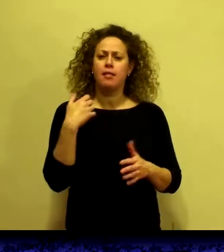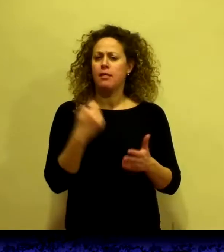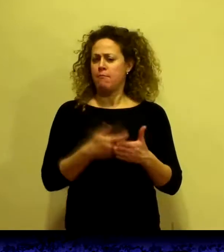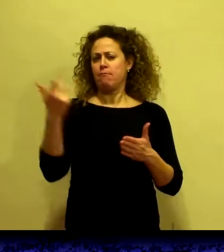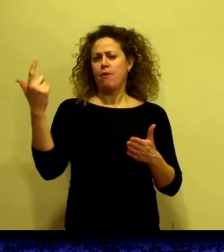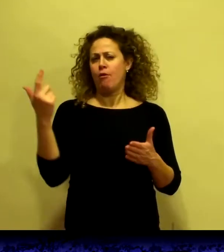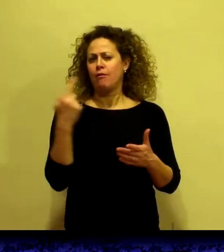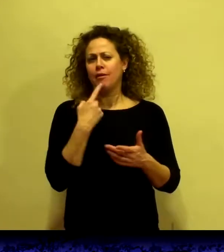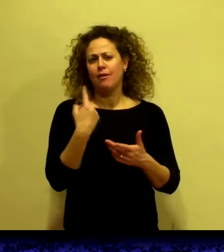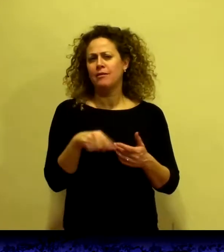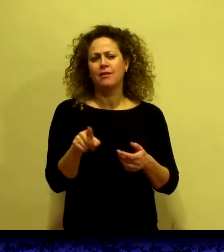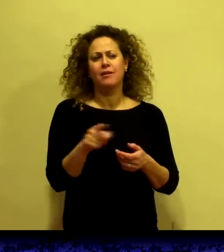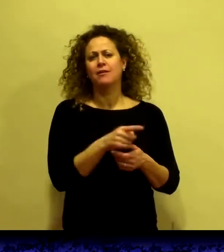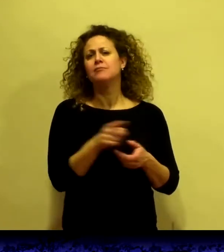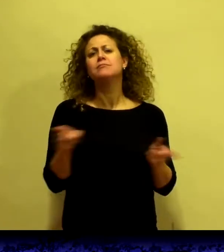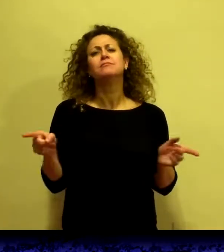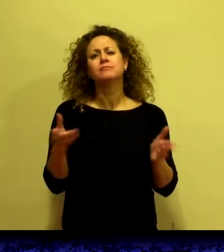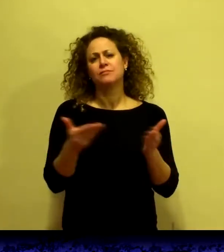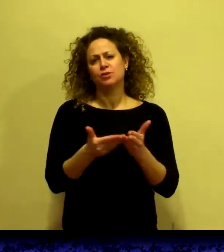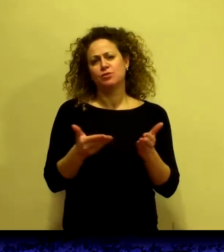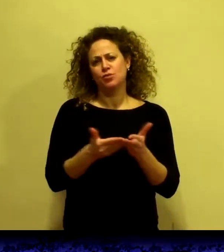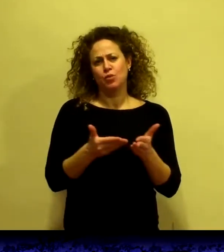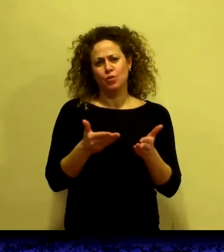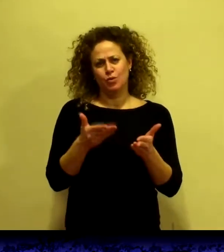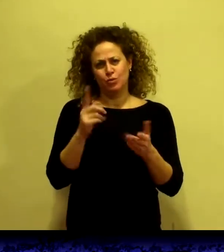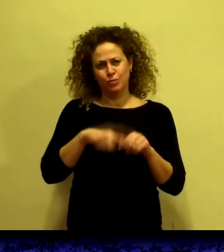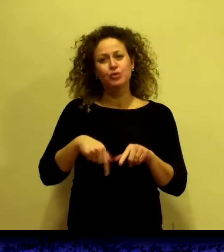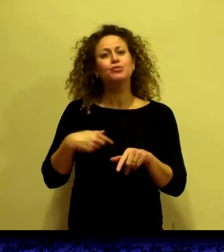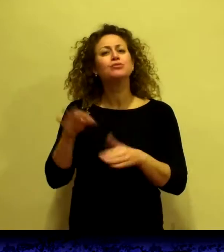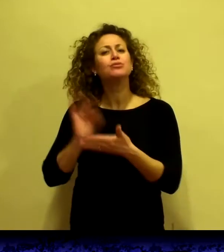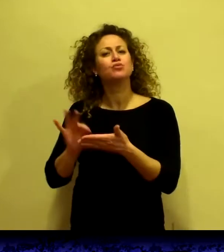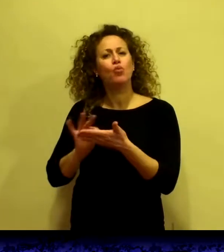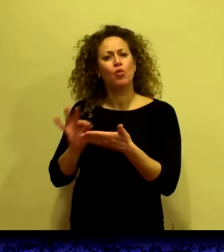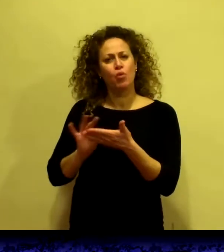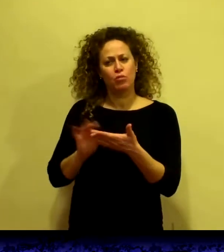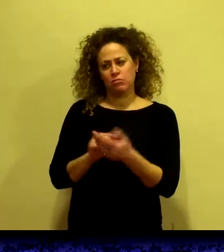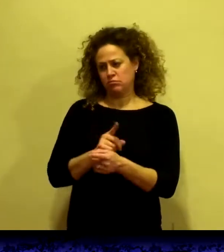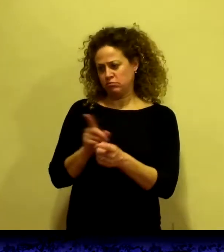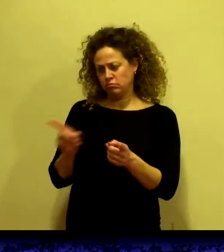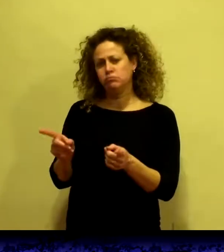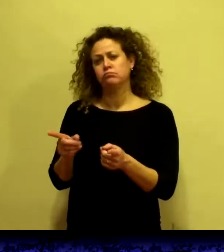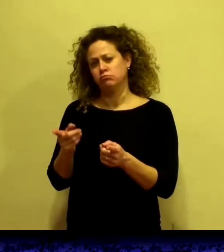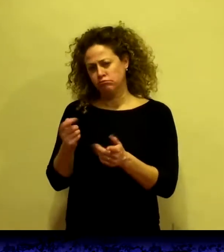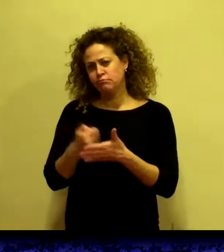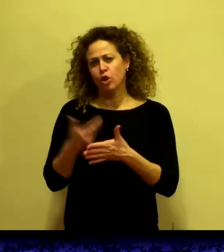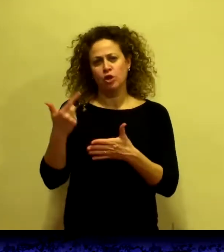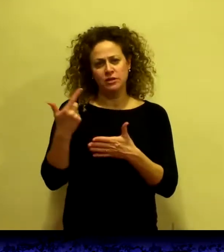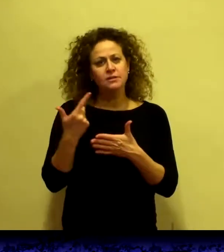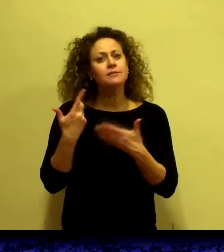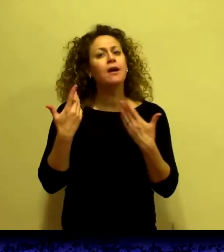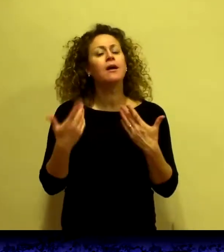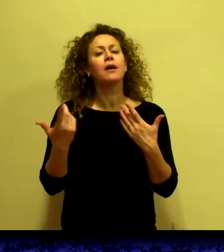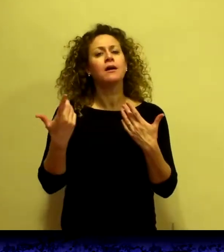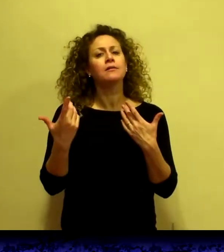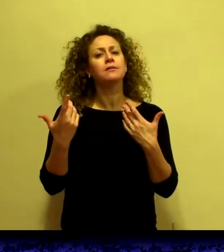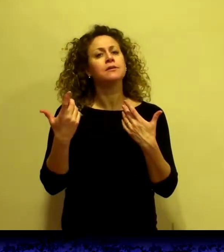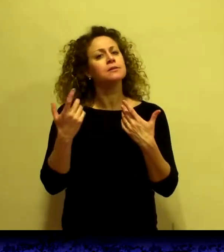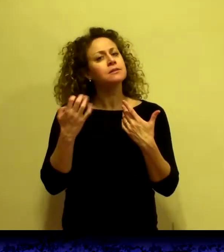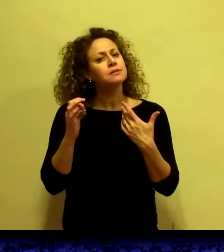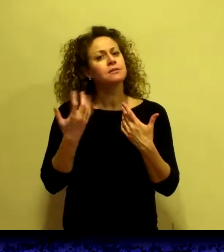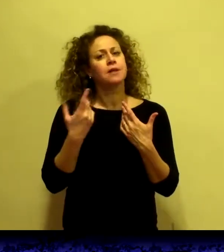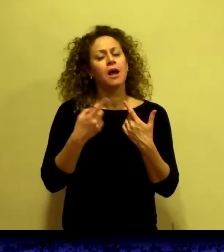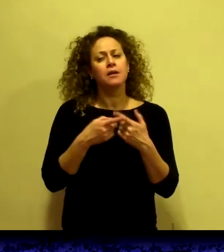chi studia, anche le scuole, cioè, sì. Sarebbe importante, sì, sarebbe. Fossero un